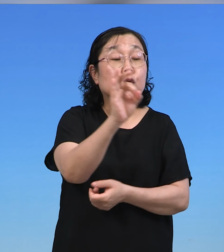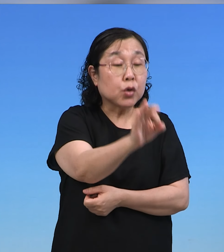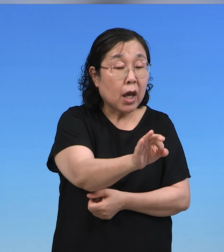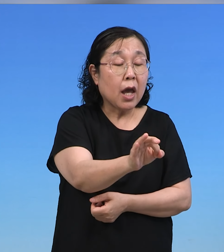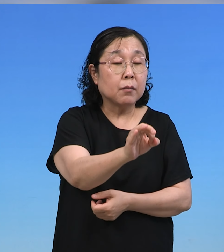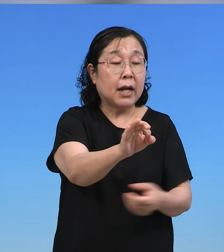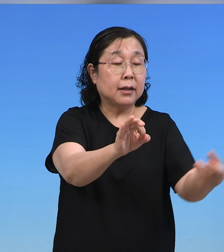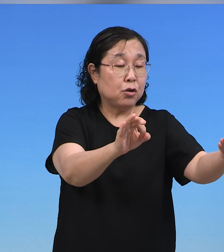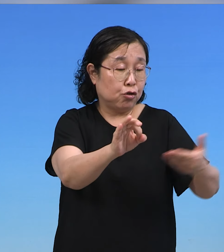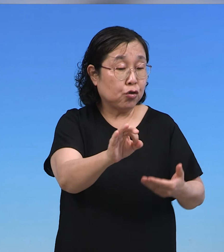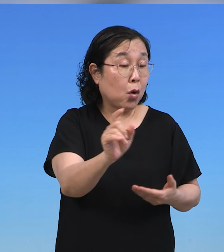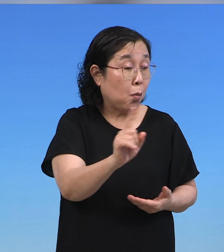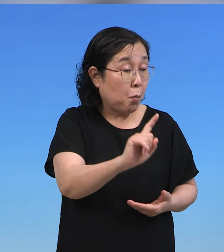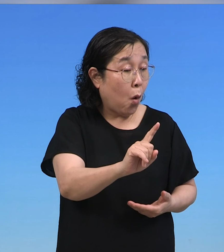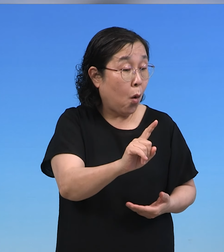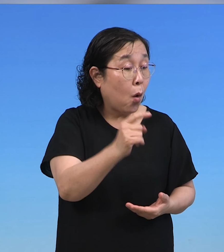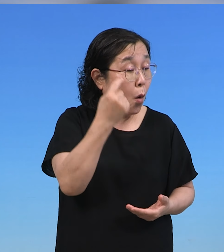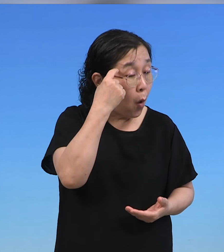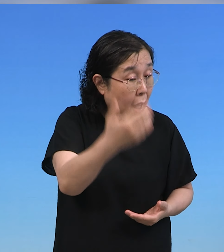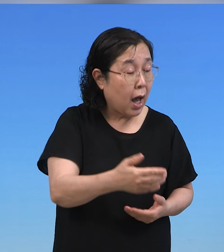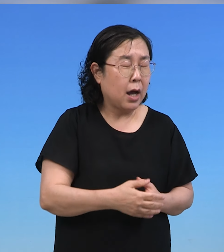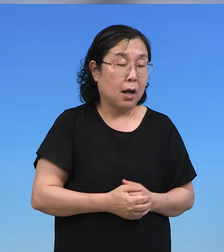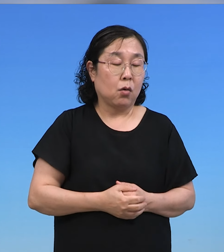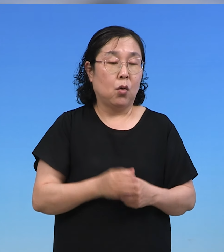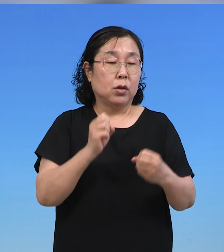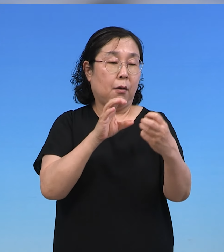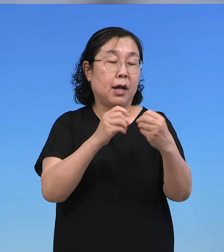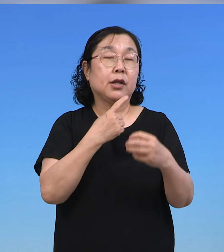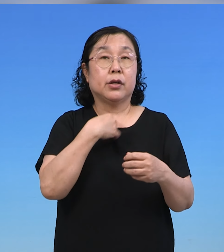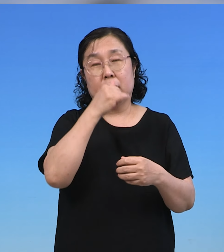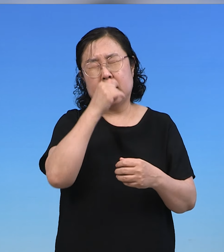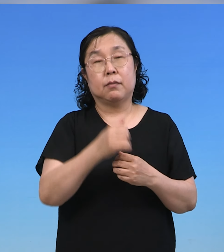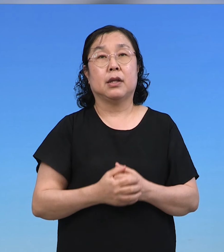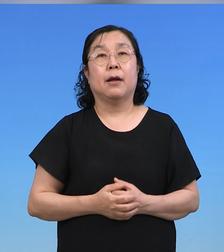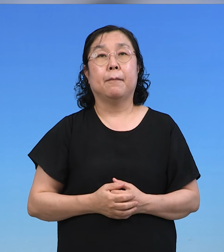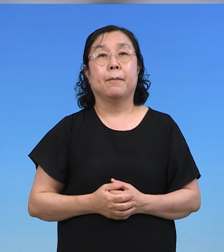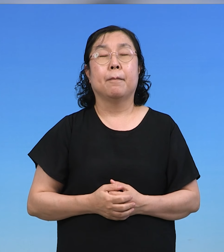건데? 그런 얘기를 얼마 전에 제가 했습니다.